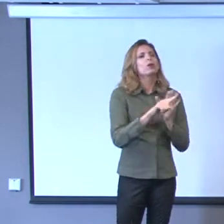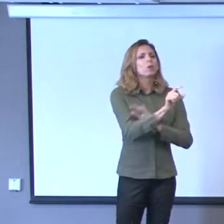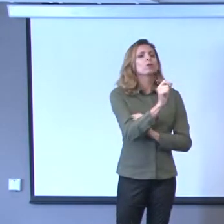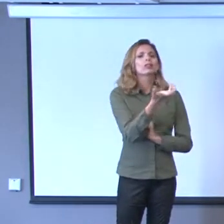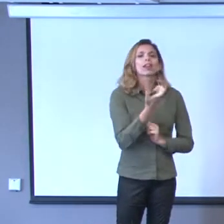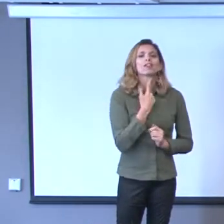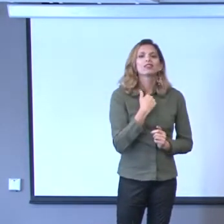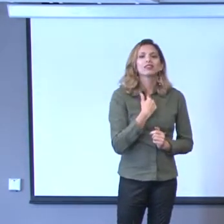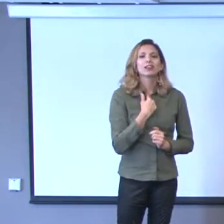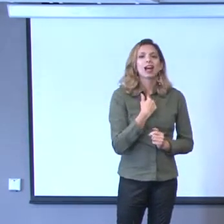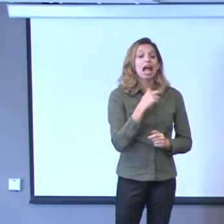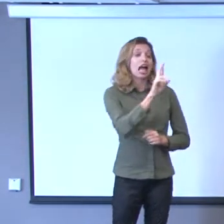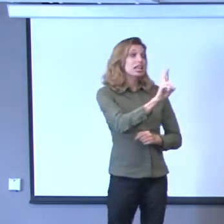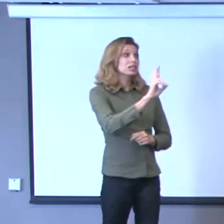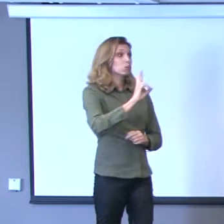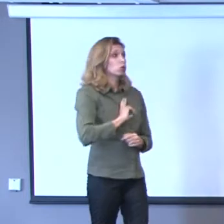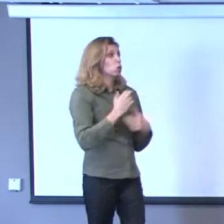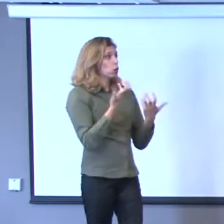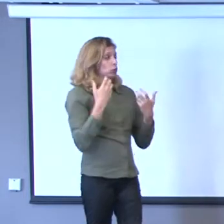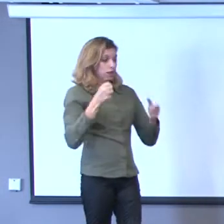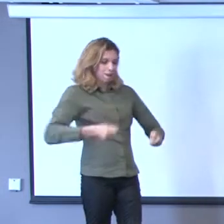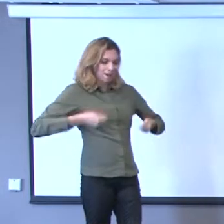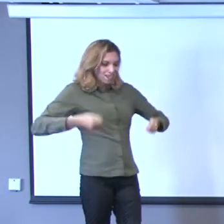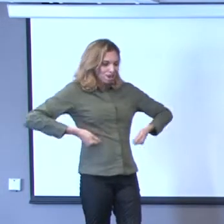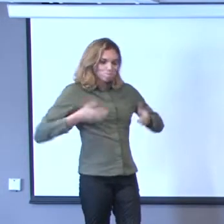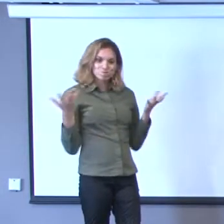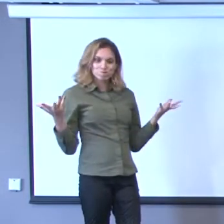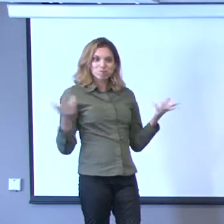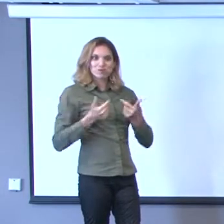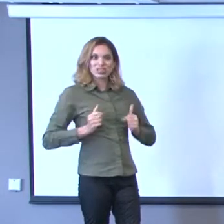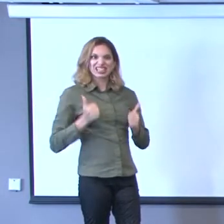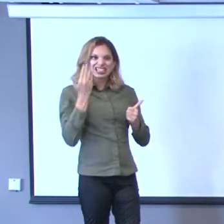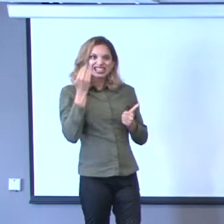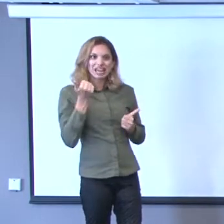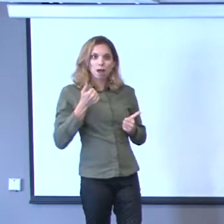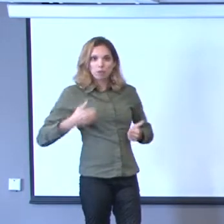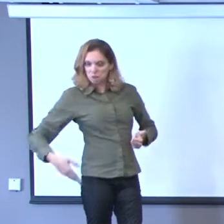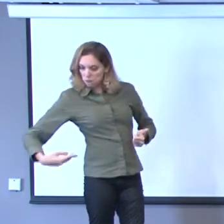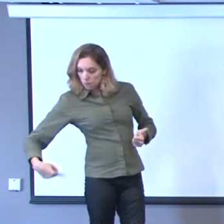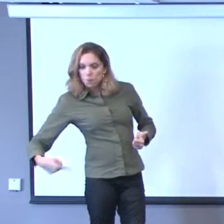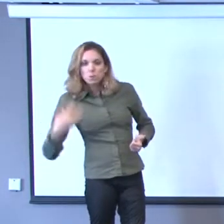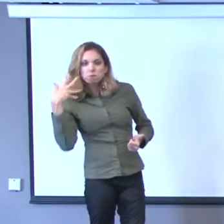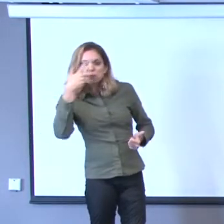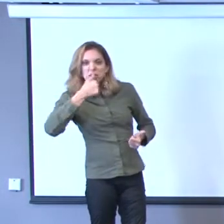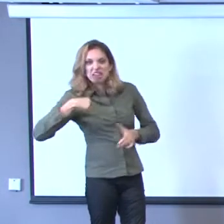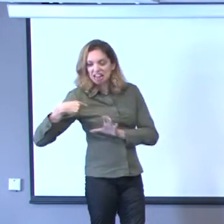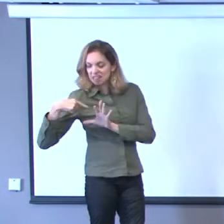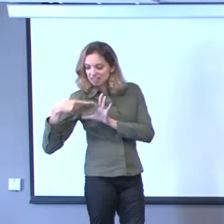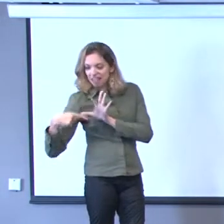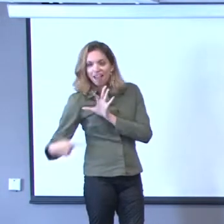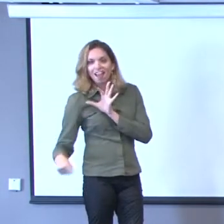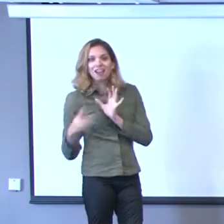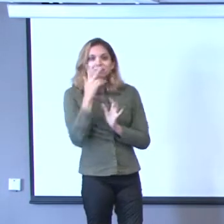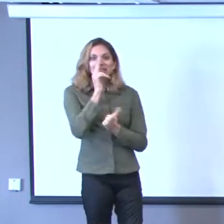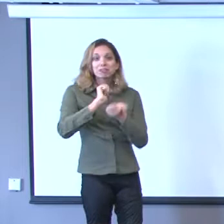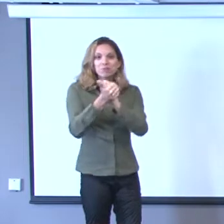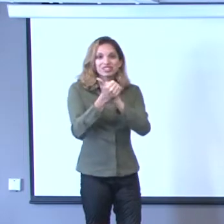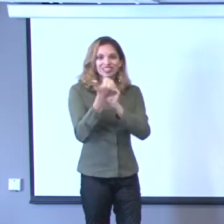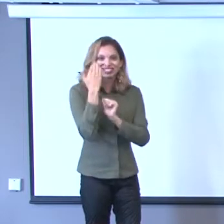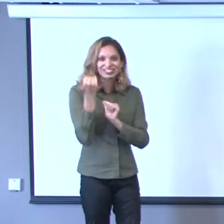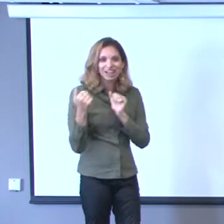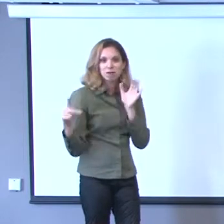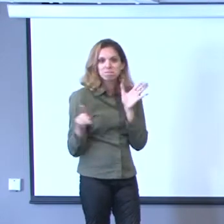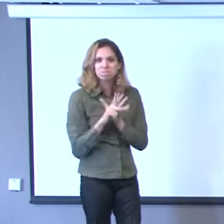assim, eu quero ter uma cadeira de roda daquela que tem umas rodas esfirra, né, umas rodas esportivas. Por